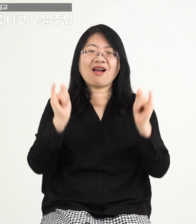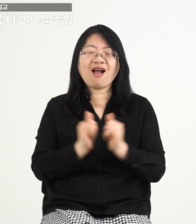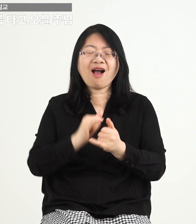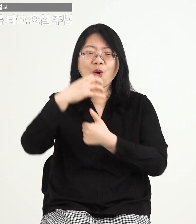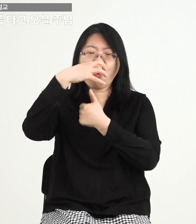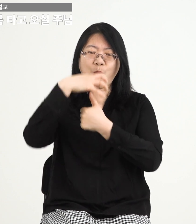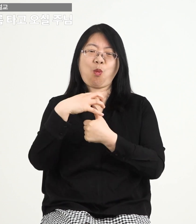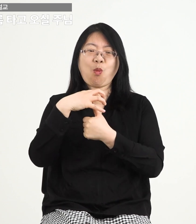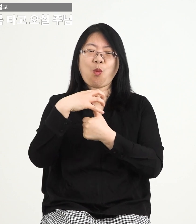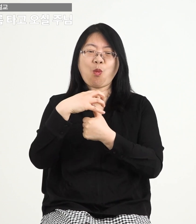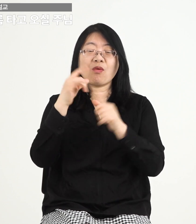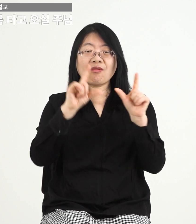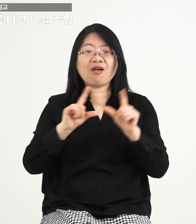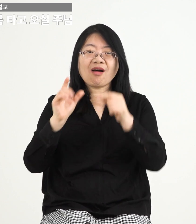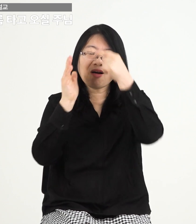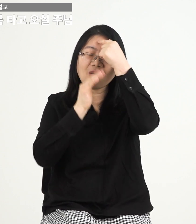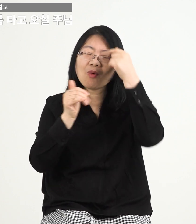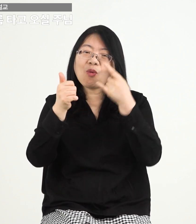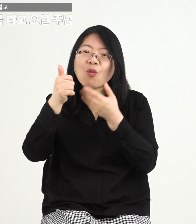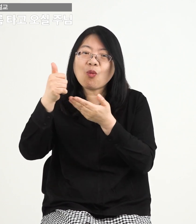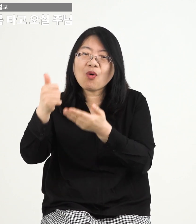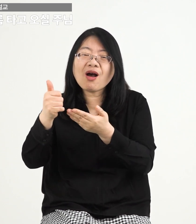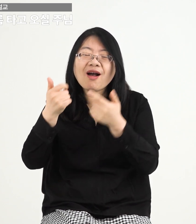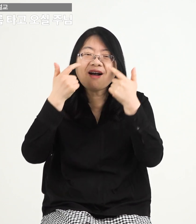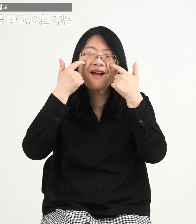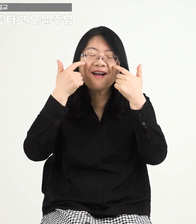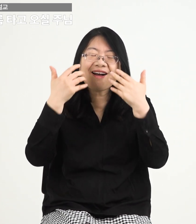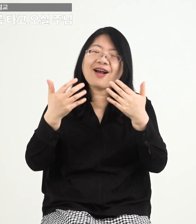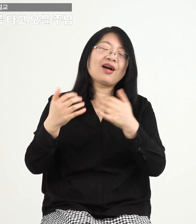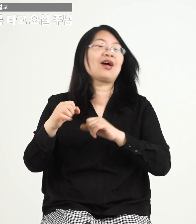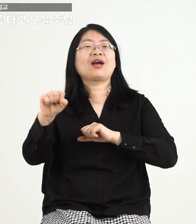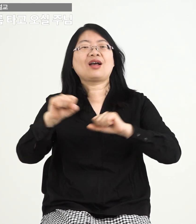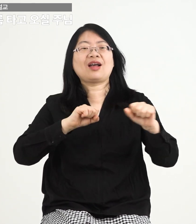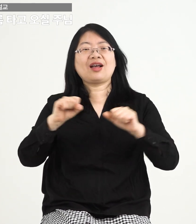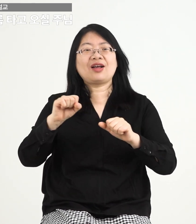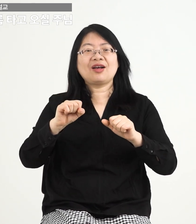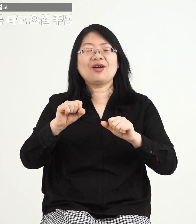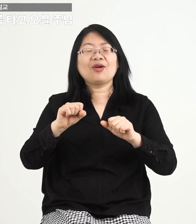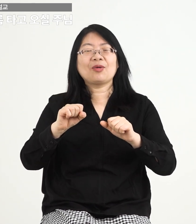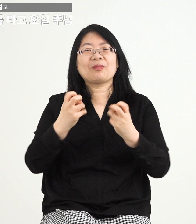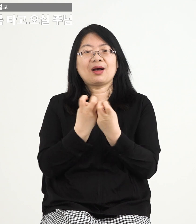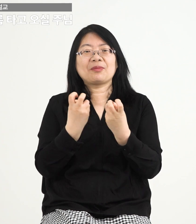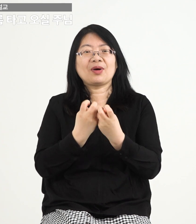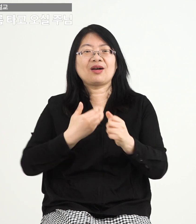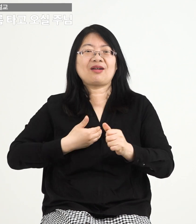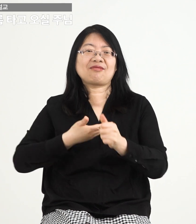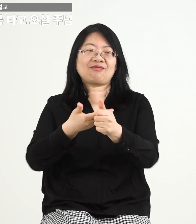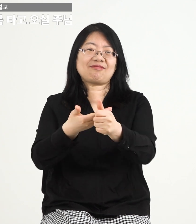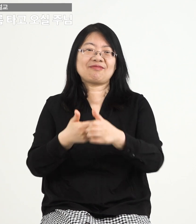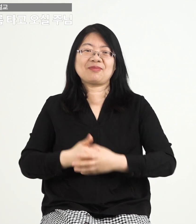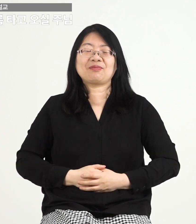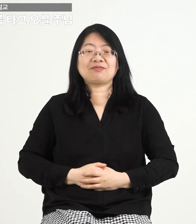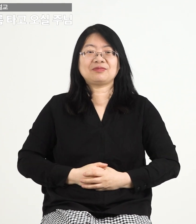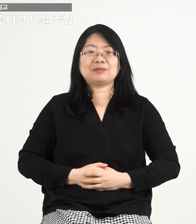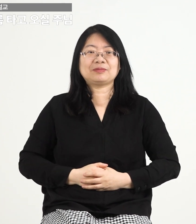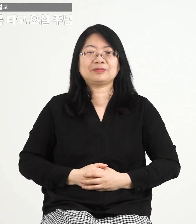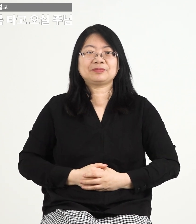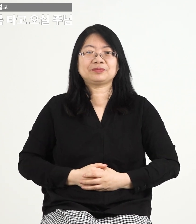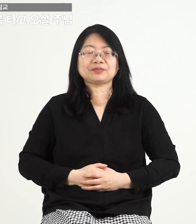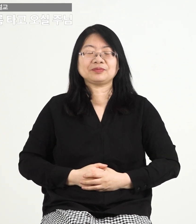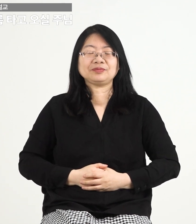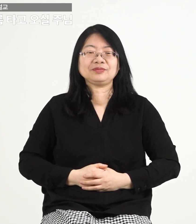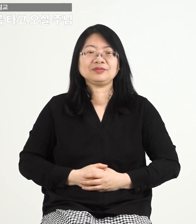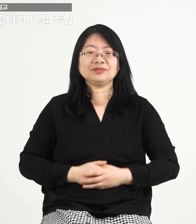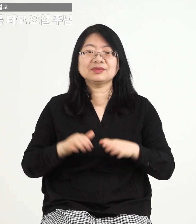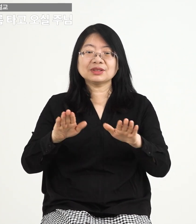가운데 살아가는 성도들에게 선명한 행동 강령이 소개됩니다. 행동 강령.